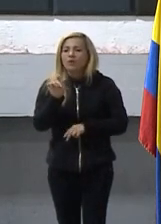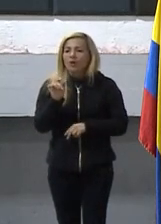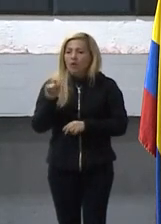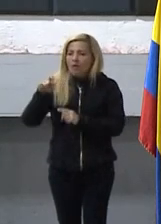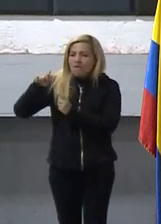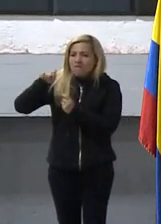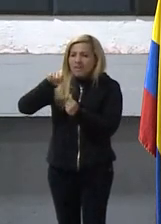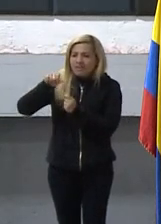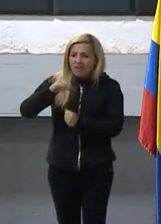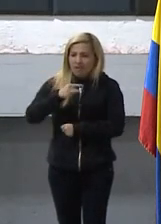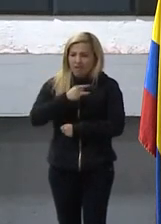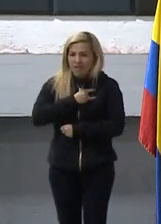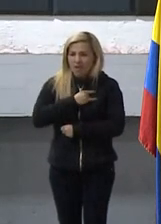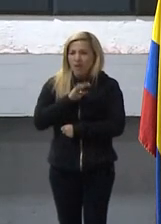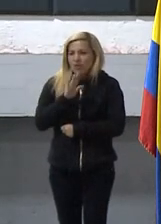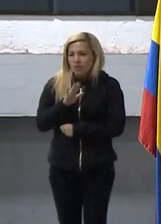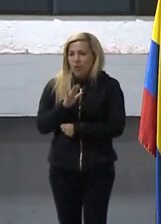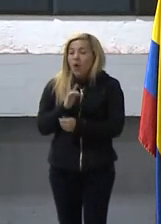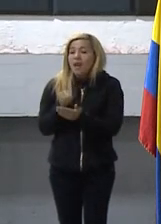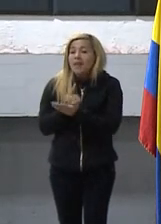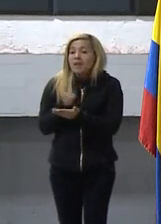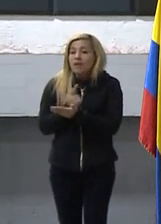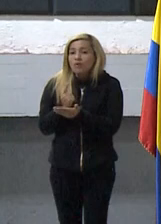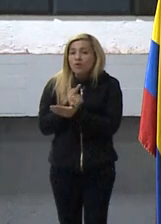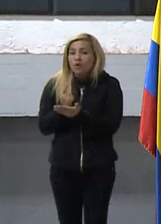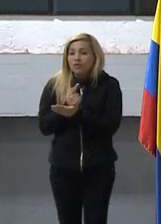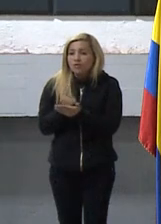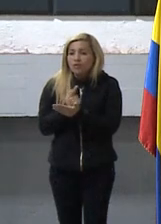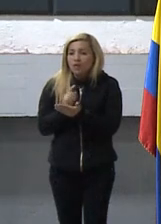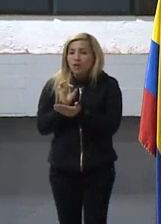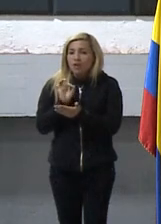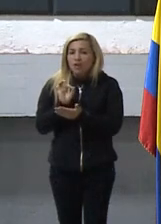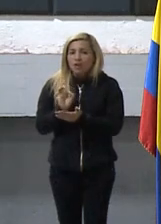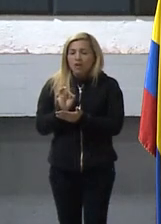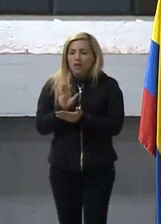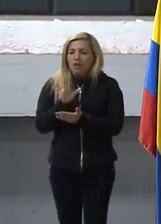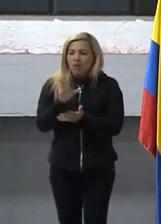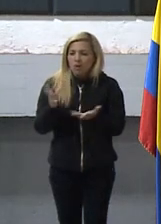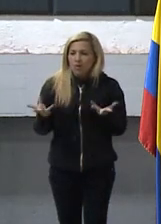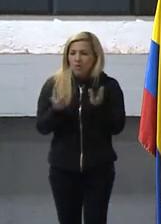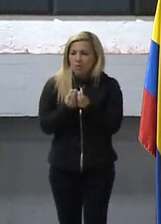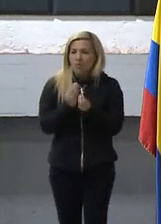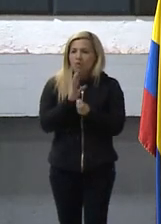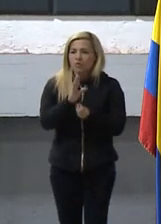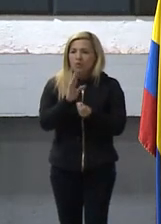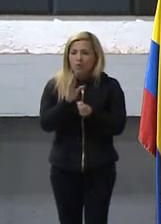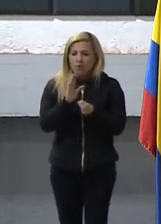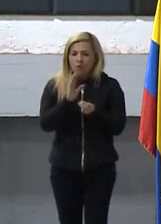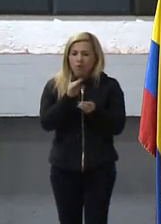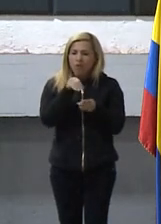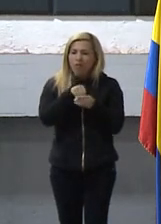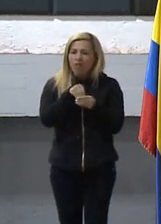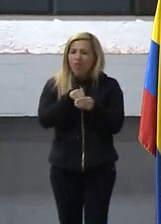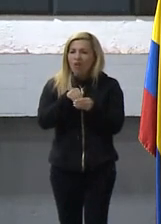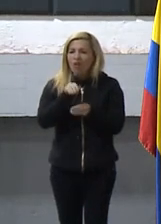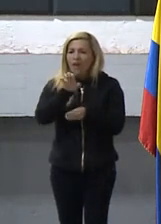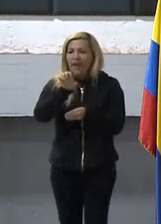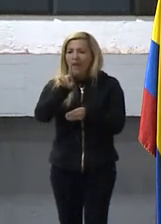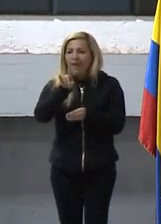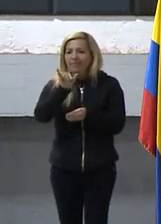libros dispusieron para el día de hoy el equipo del fondo editorial entonces subdirector de bienestar cuéntenos